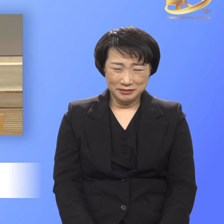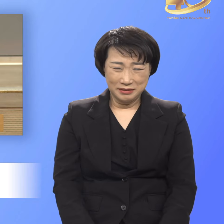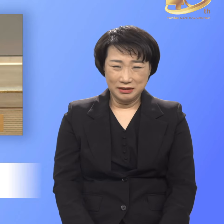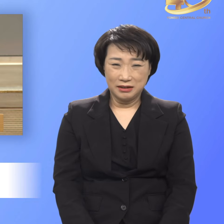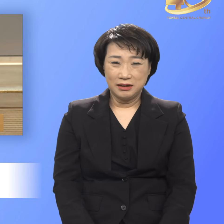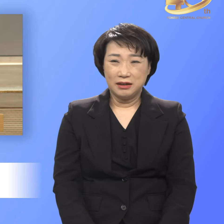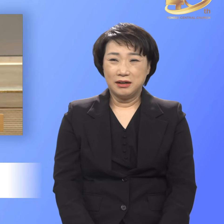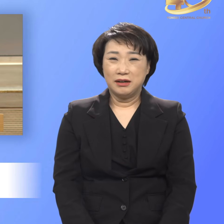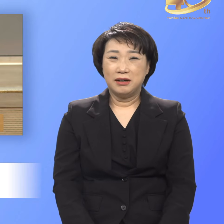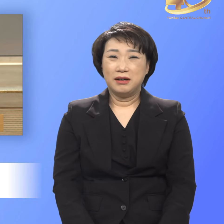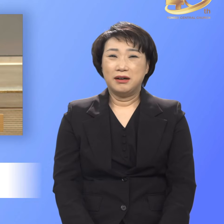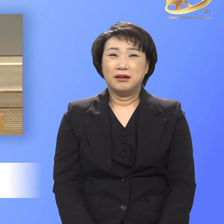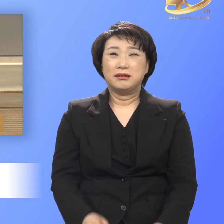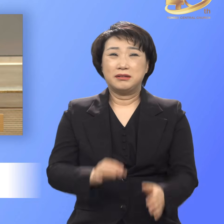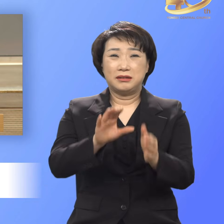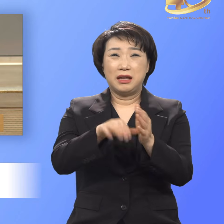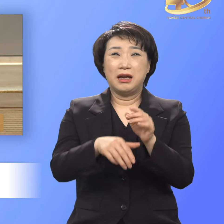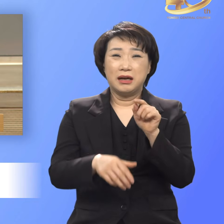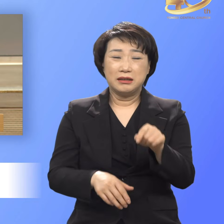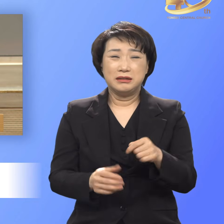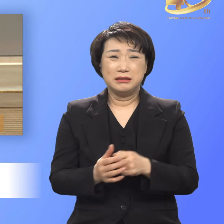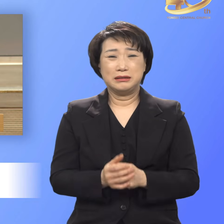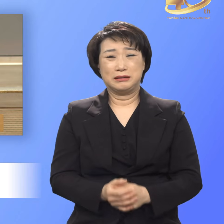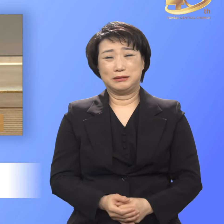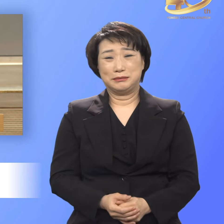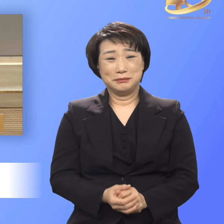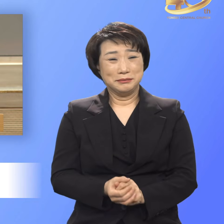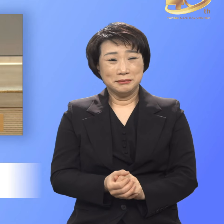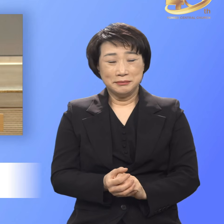그리고 그때 그런